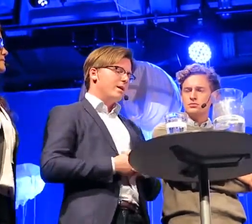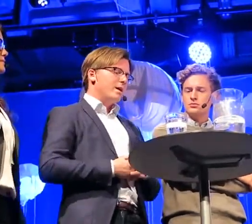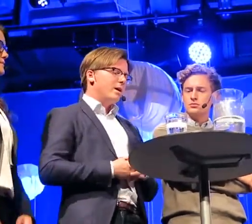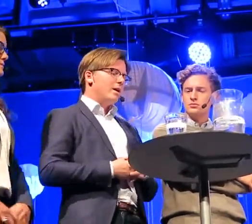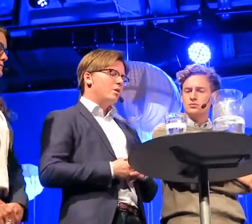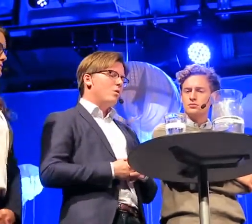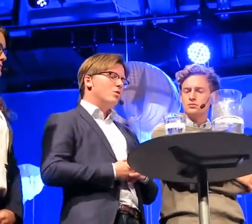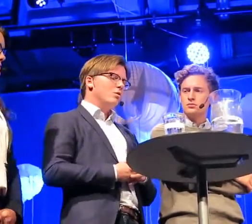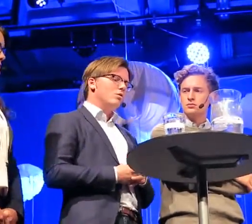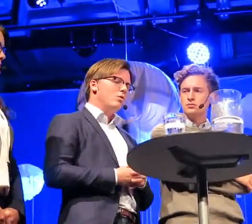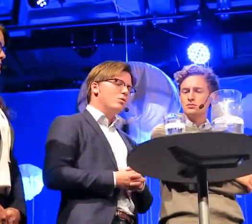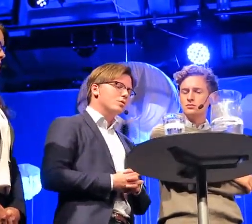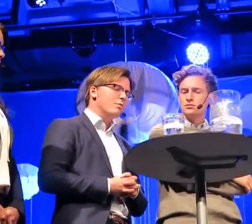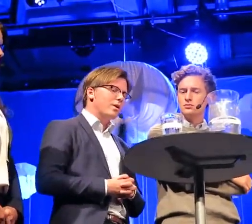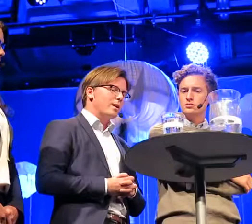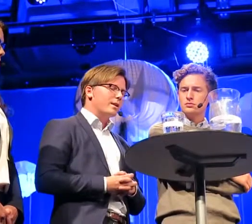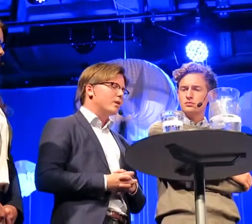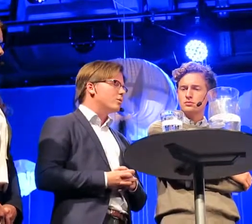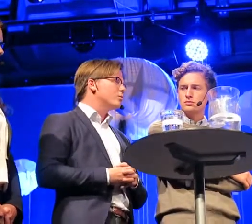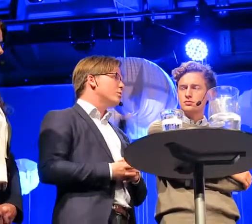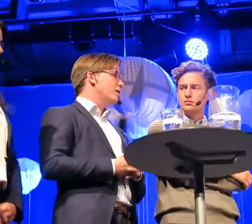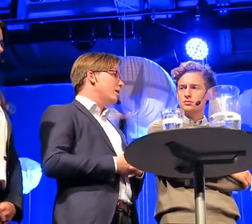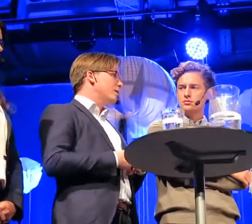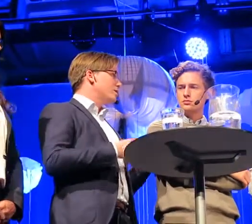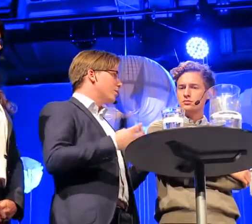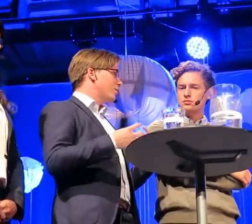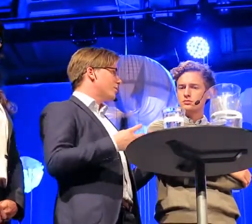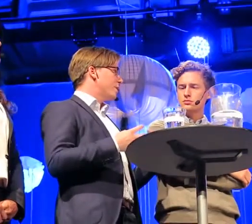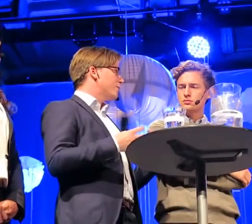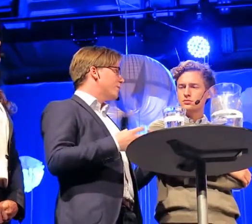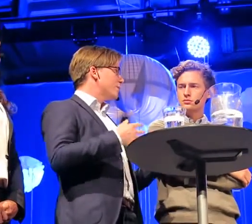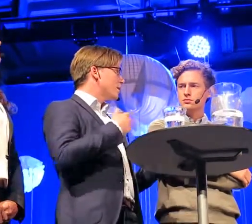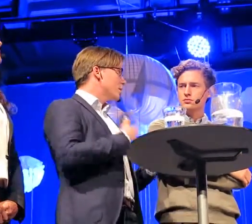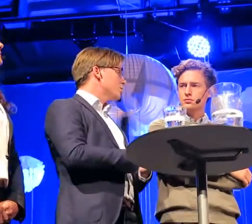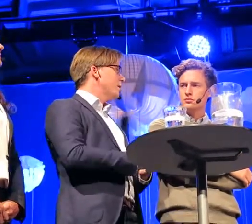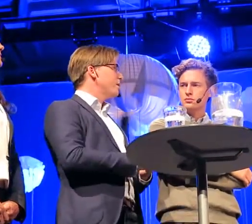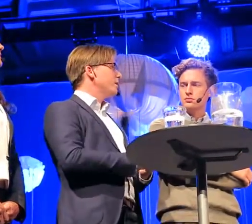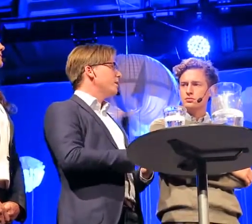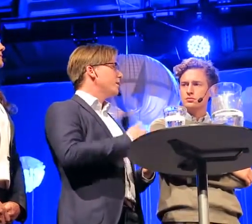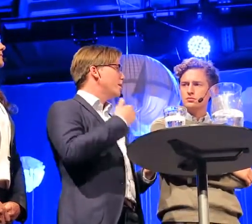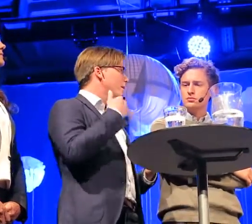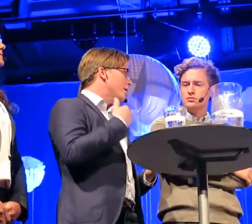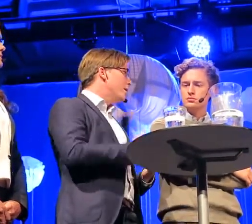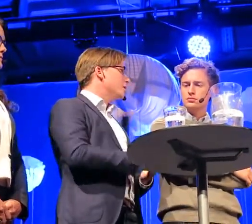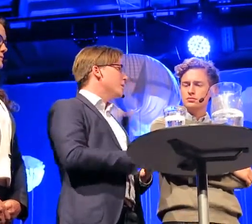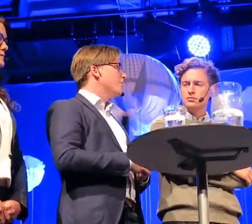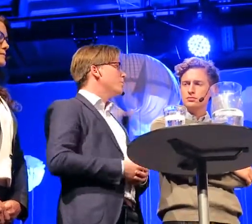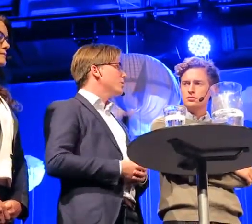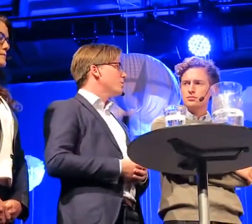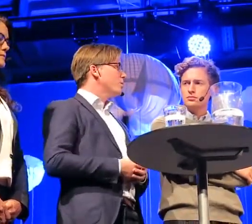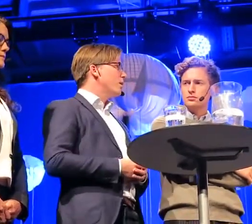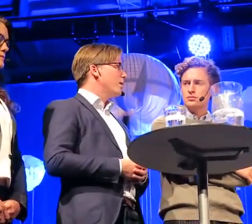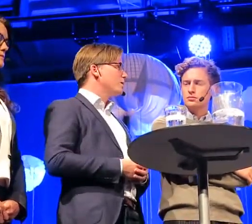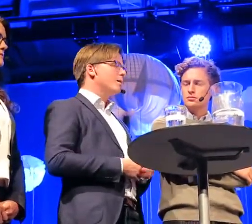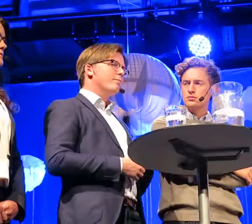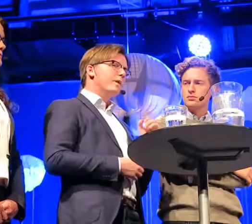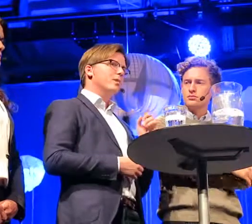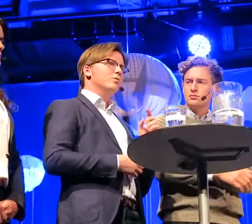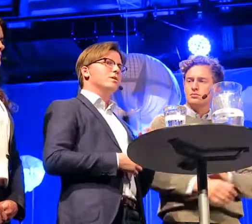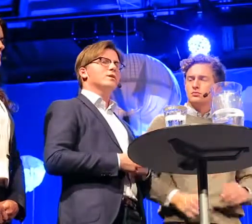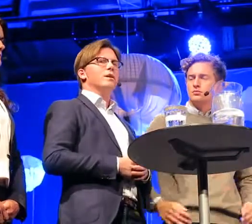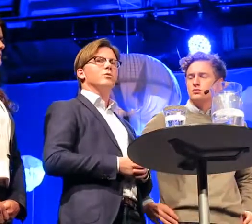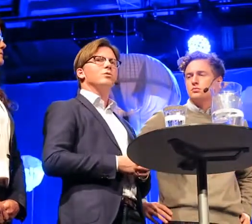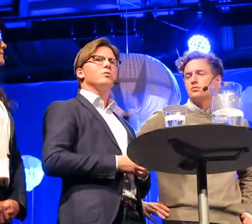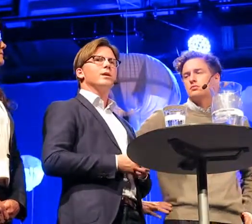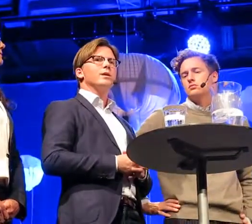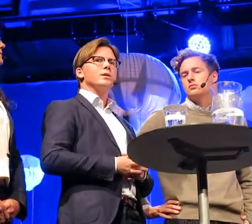gäller det. Jag tror ju också på hela den här grundtanken som förs fram, det vill säga ge oss spelregler, skatta bort det som är dåligt.